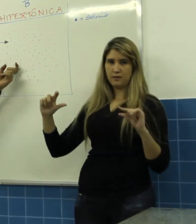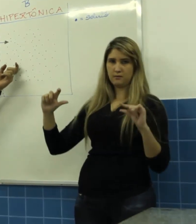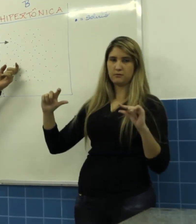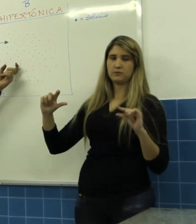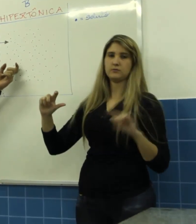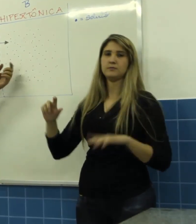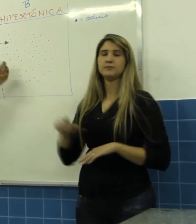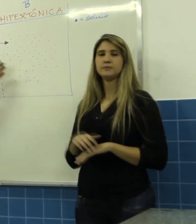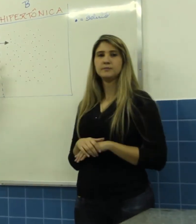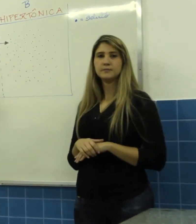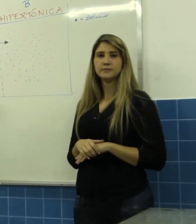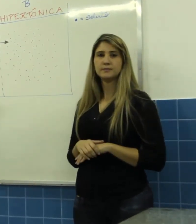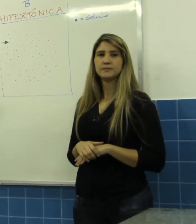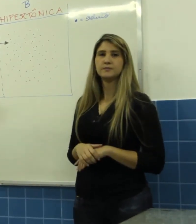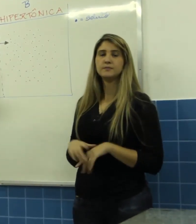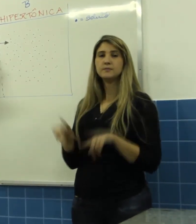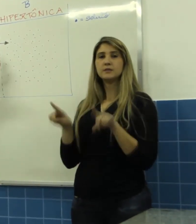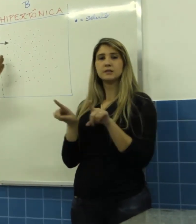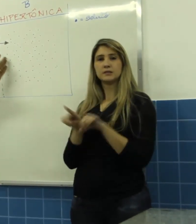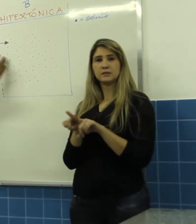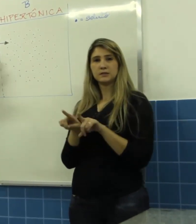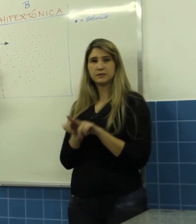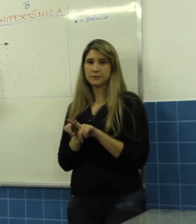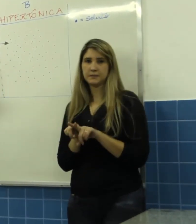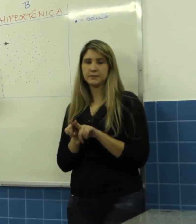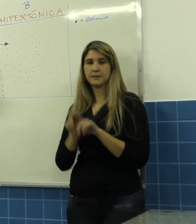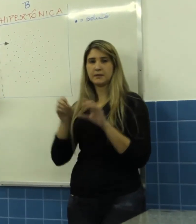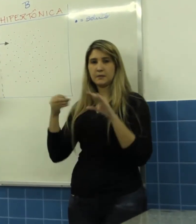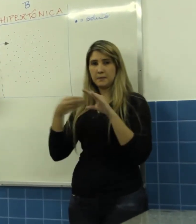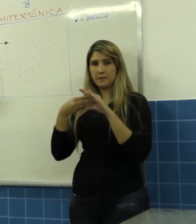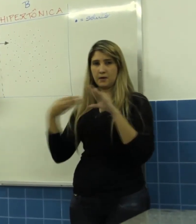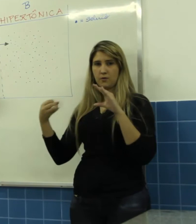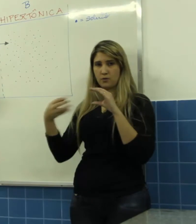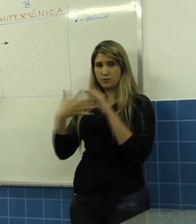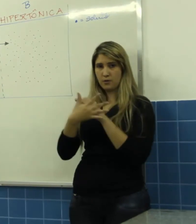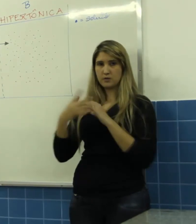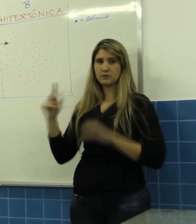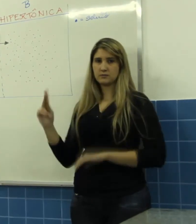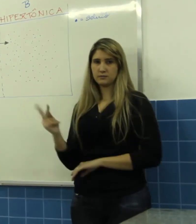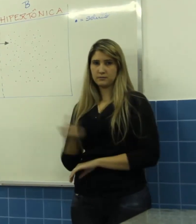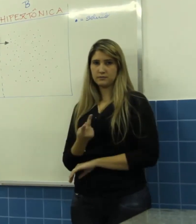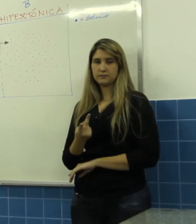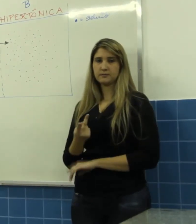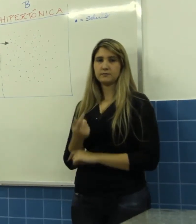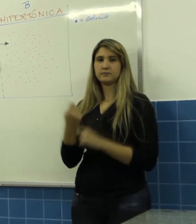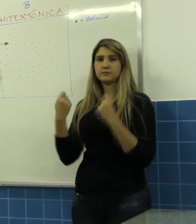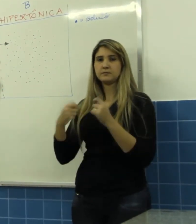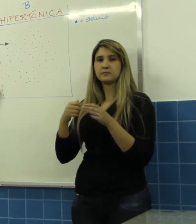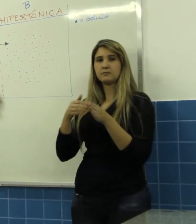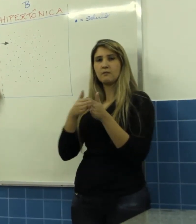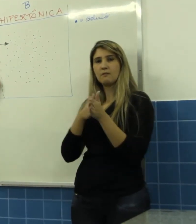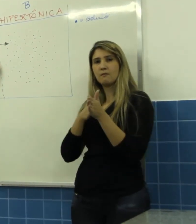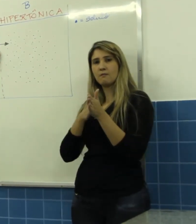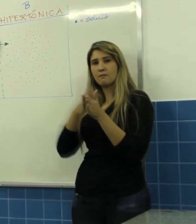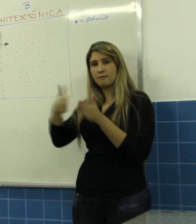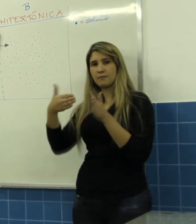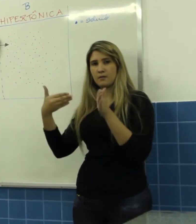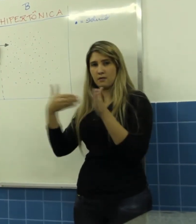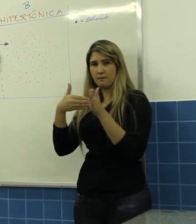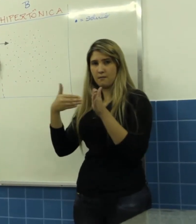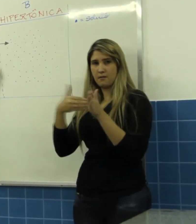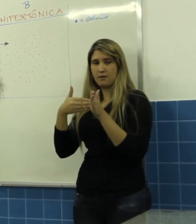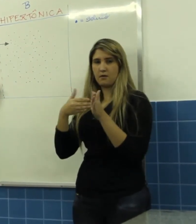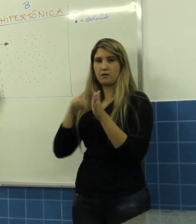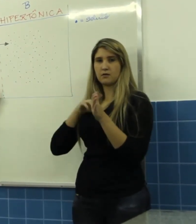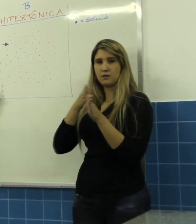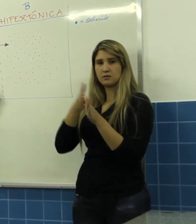concentrado, e para que a osmose ocorra, a barreira que separa as